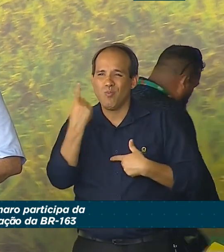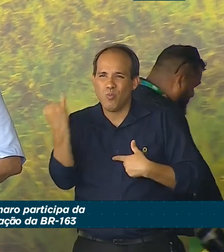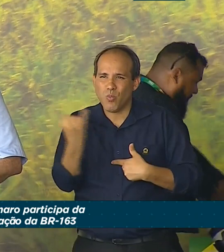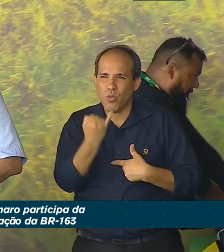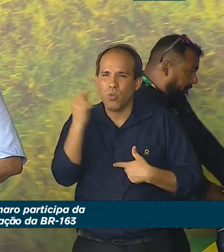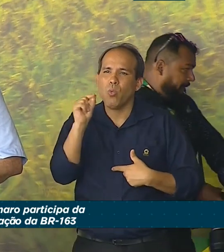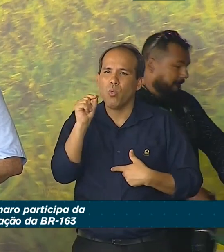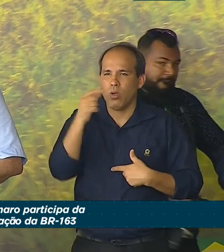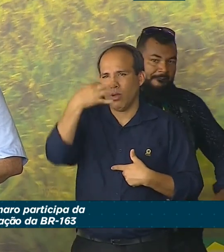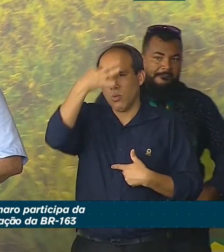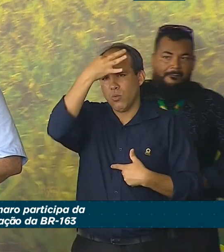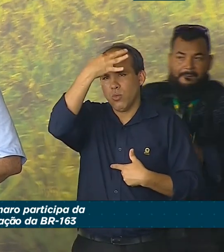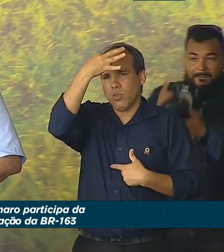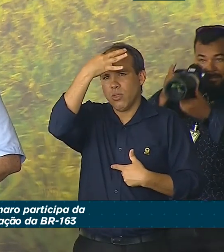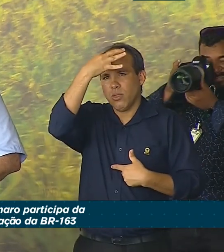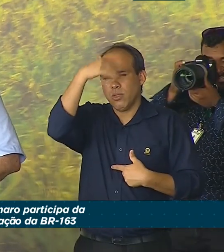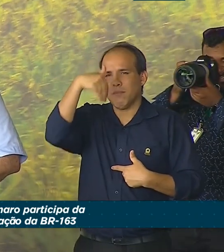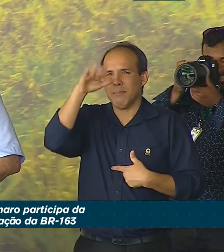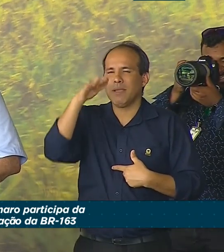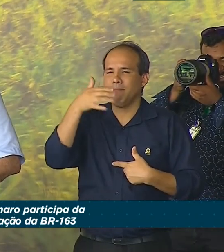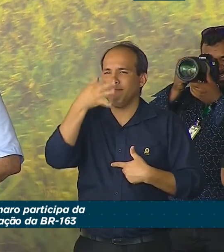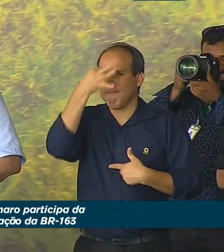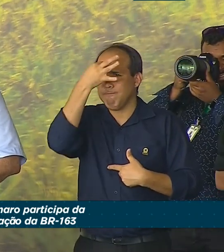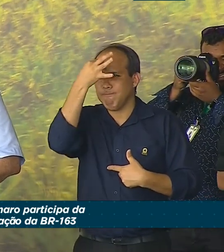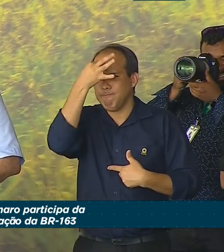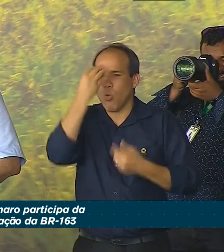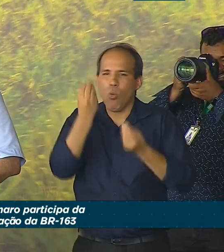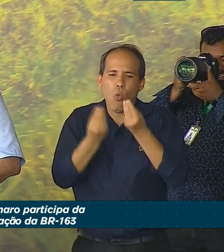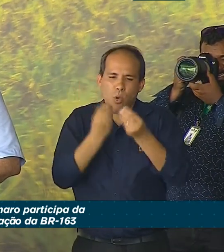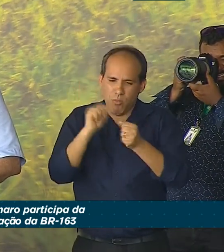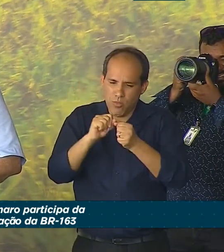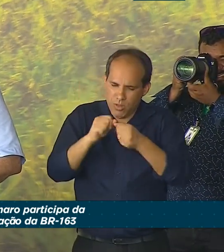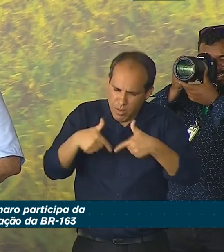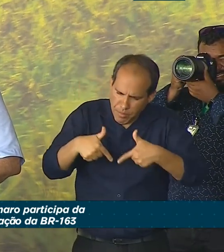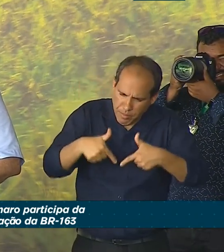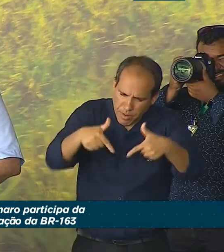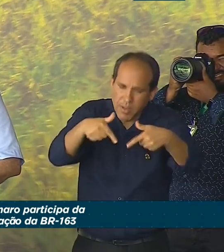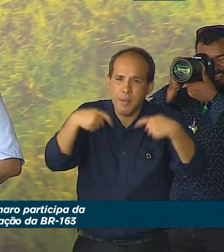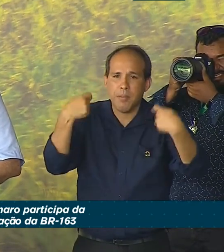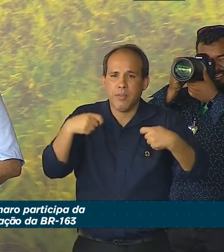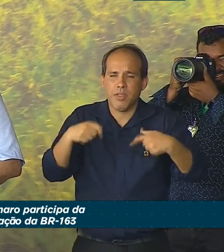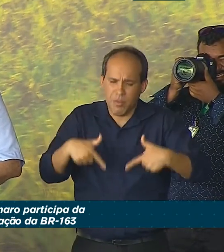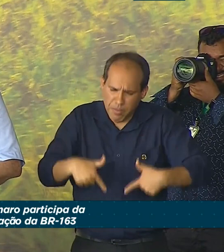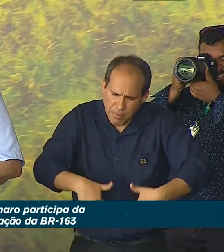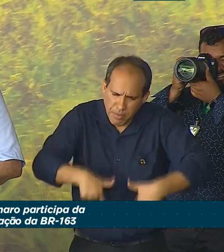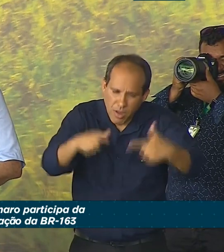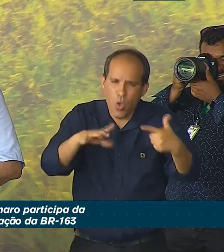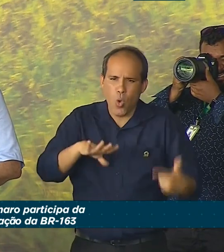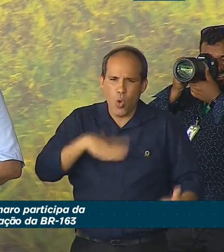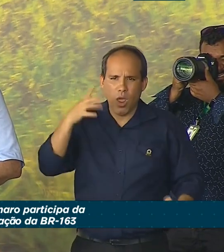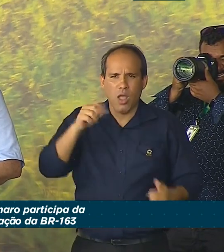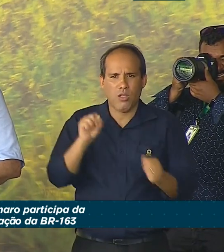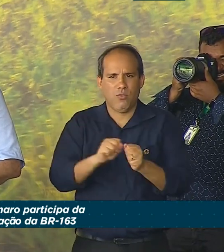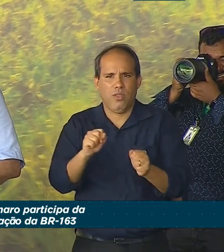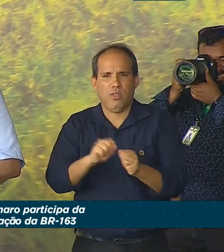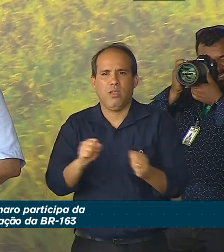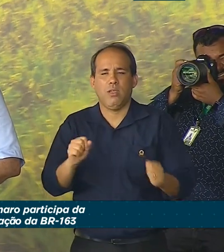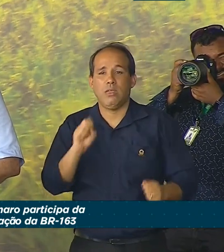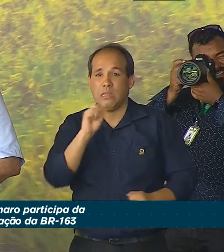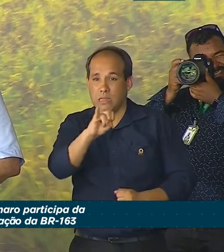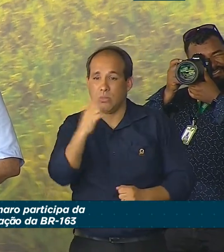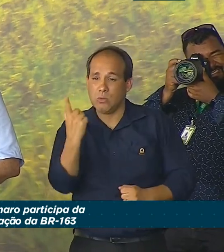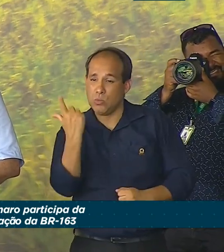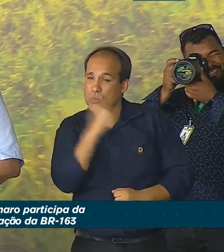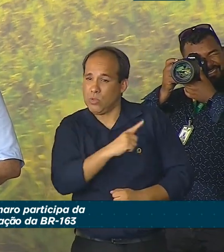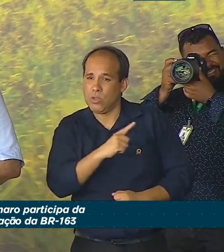é a nossa consciência de poder fazer aquilo que tem que ser feito e ter coragem para executá-la, porque só dessa maneira